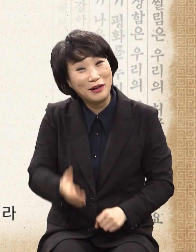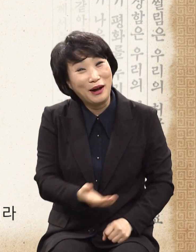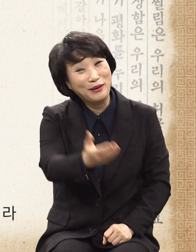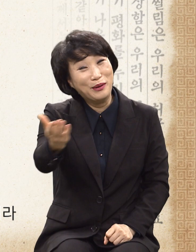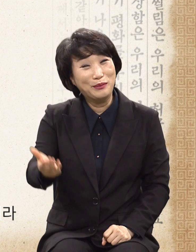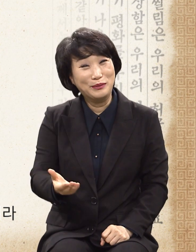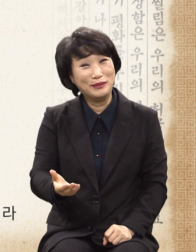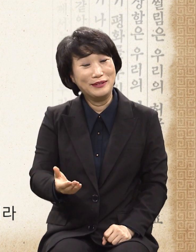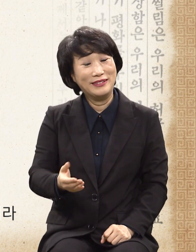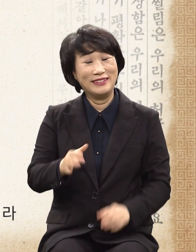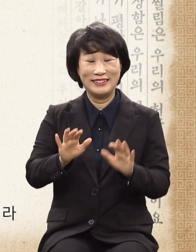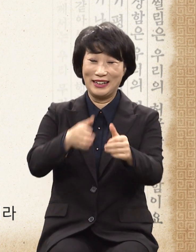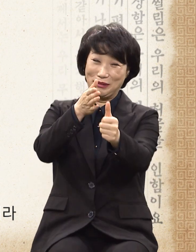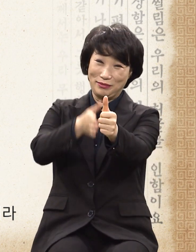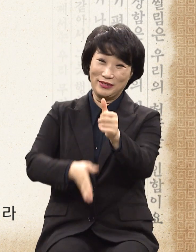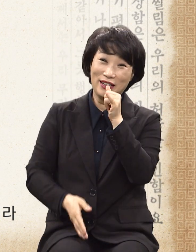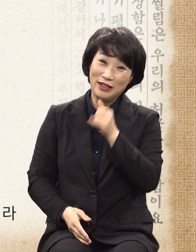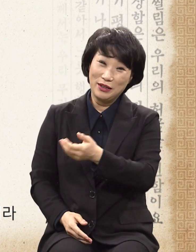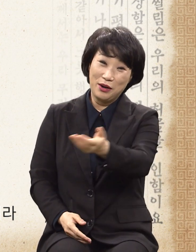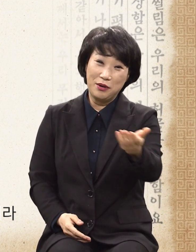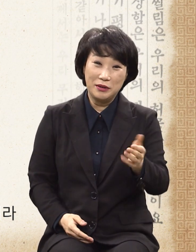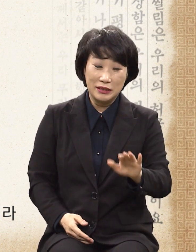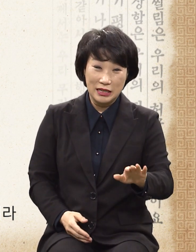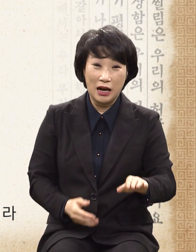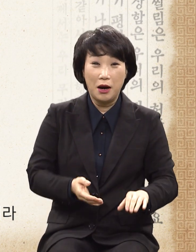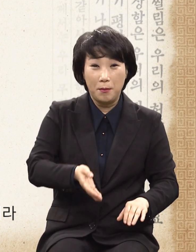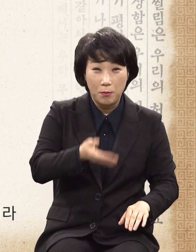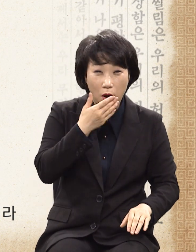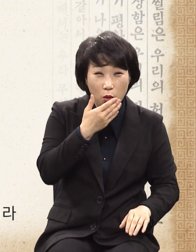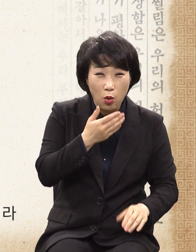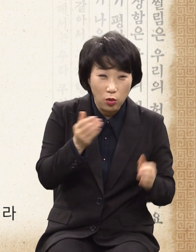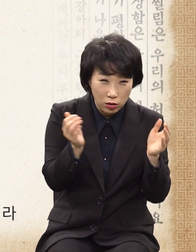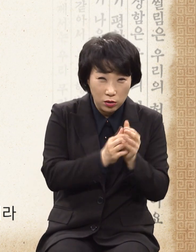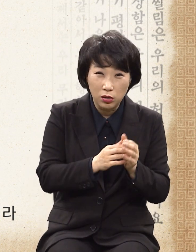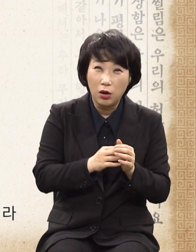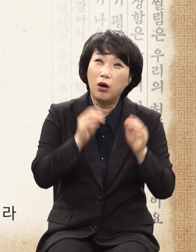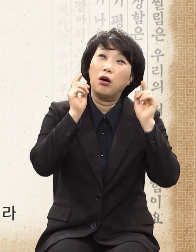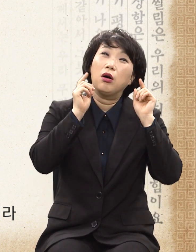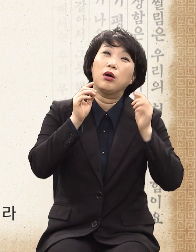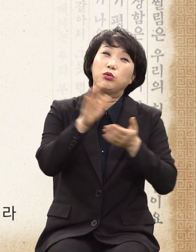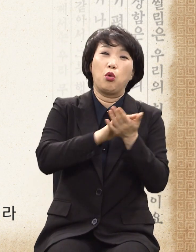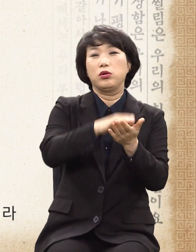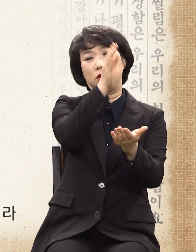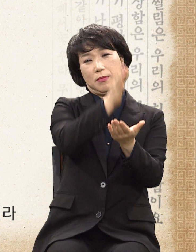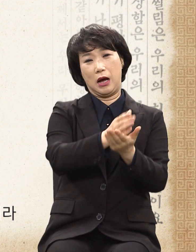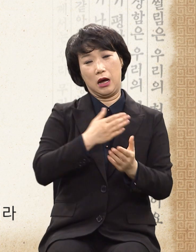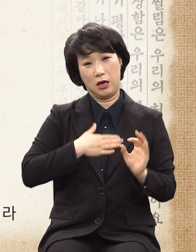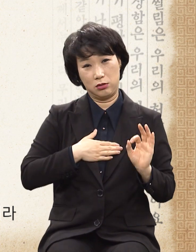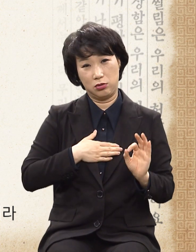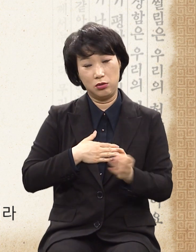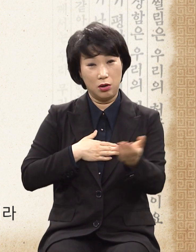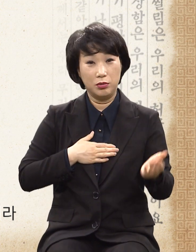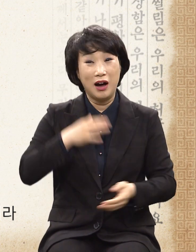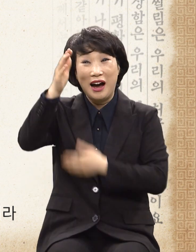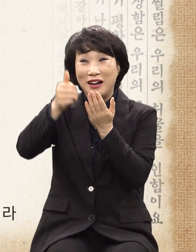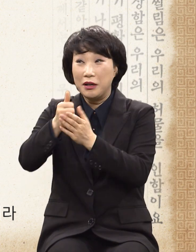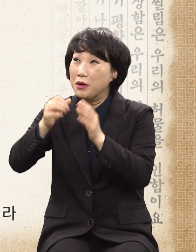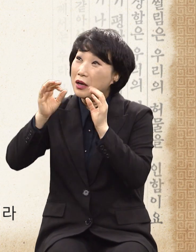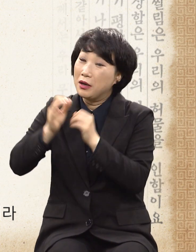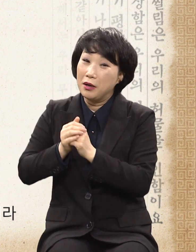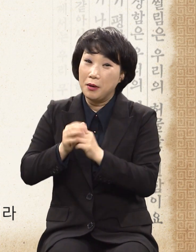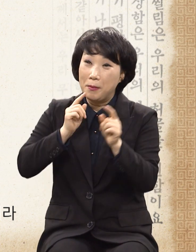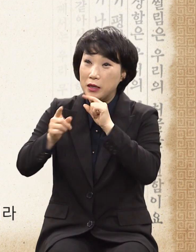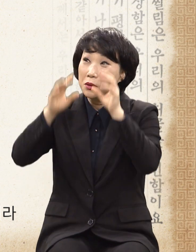여러분 간절히 비옵나니 먹고 놀지 마. 다시 말해서 하나님